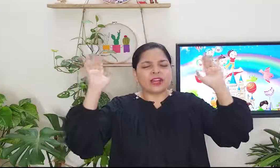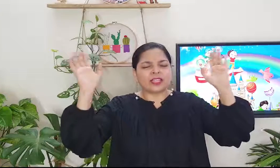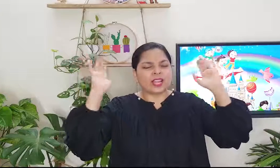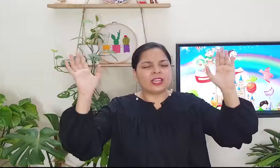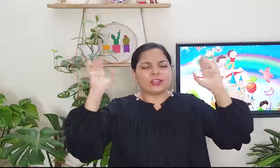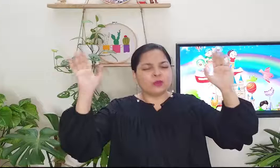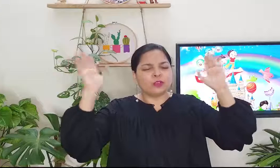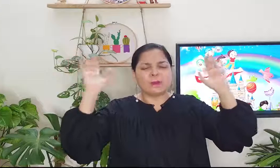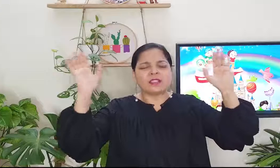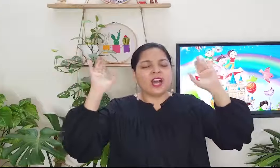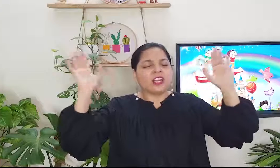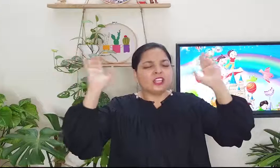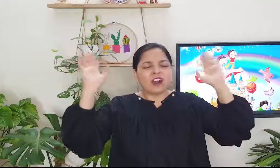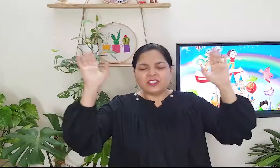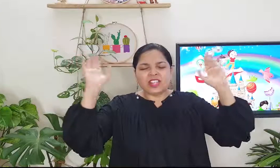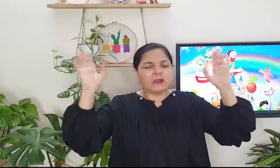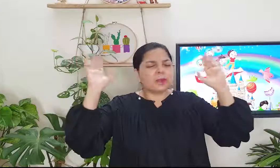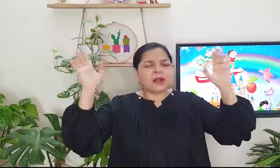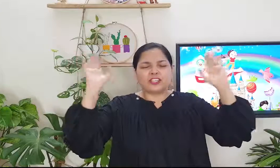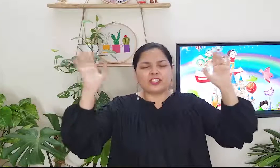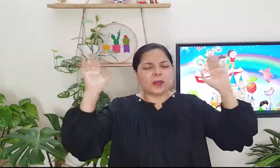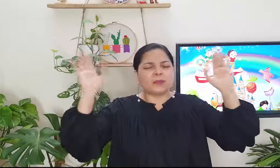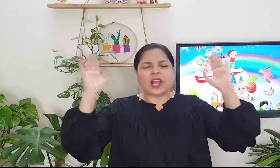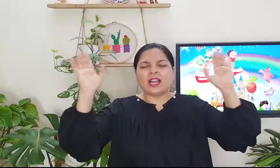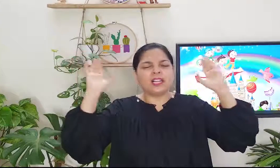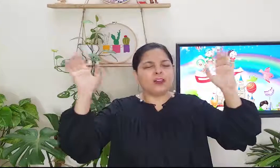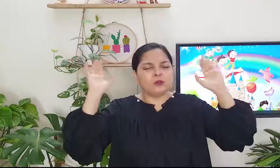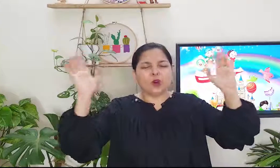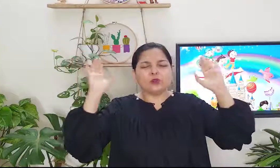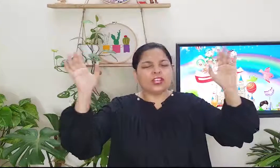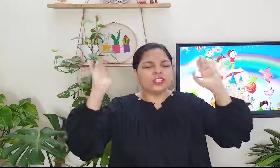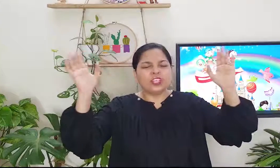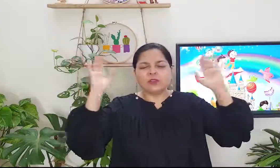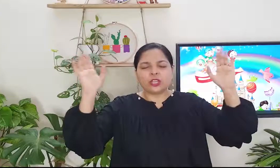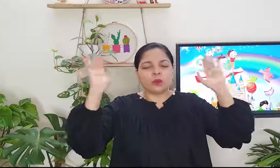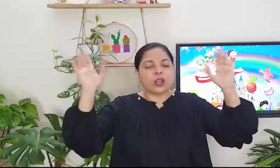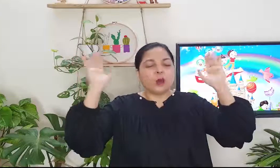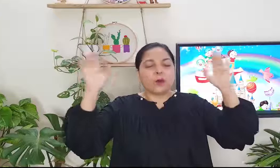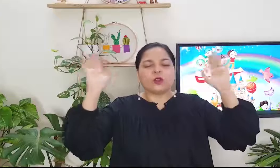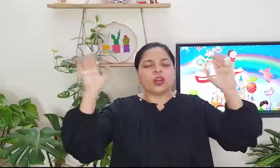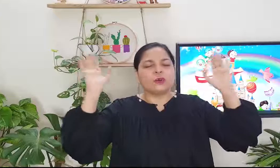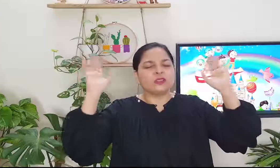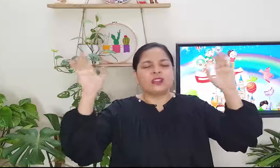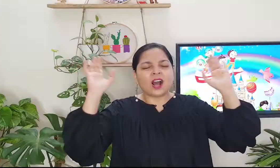প্রভু। হালেলুয়া, এদের কাছে শব্দ আছে প্রভু, এদের জীবনের দ্বারা প্রভু অনেকের উদ্ধার হচ্ছে